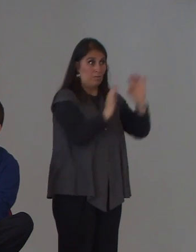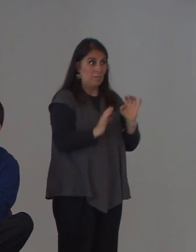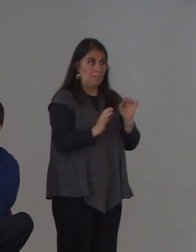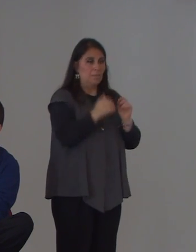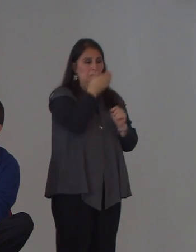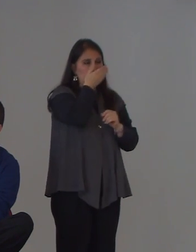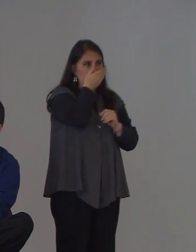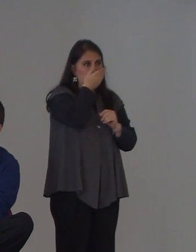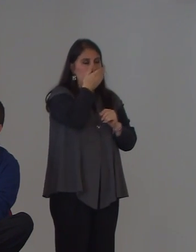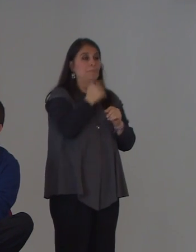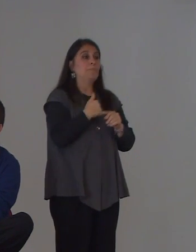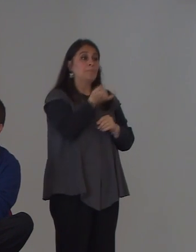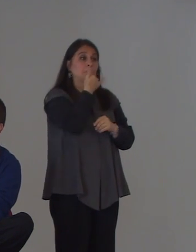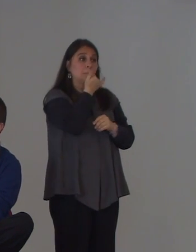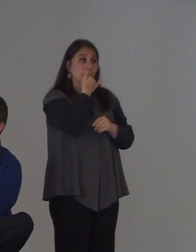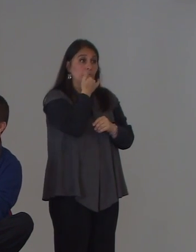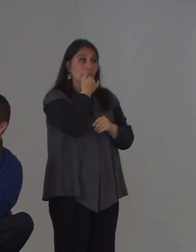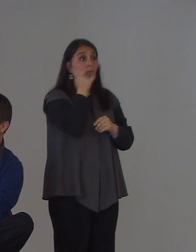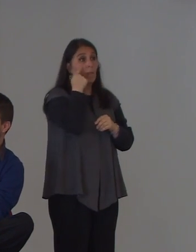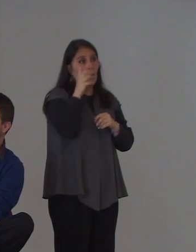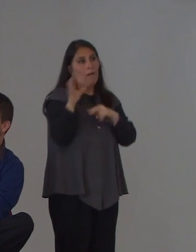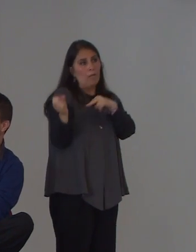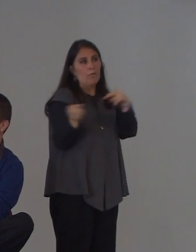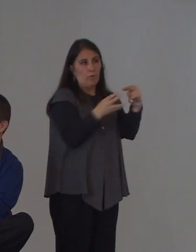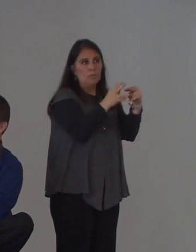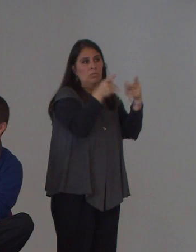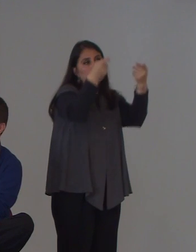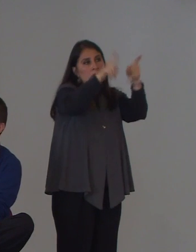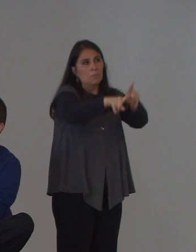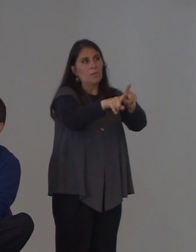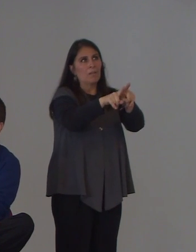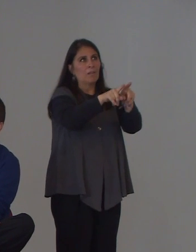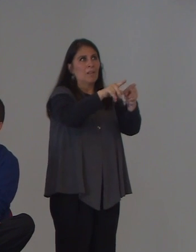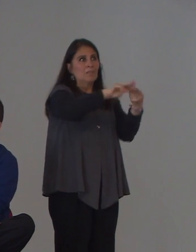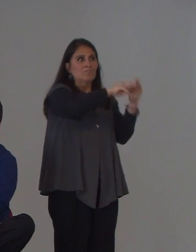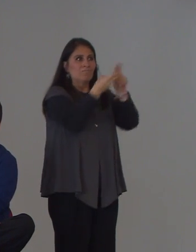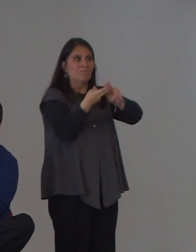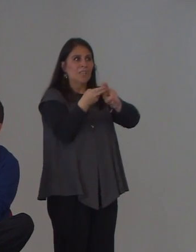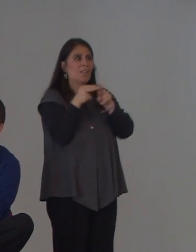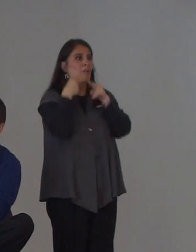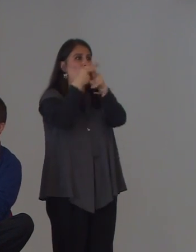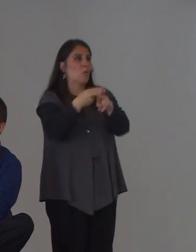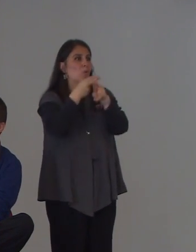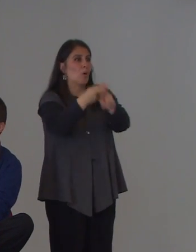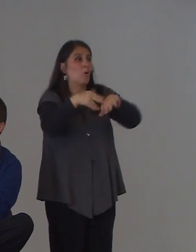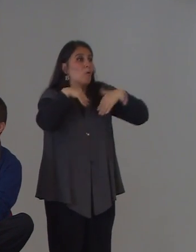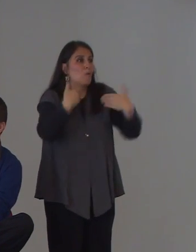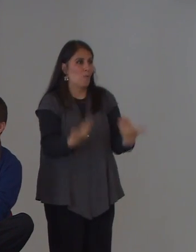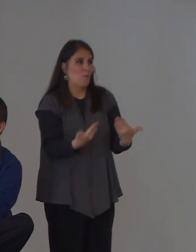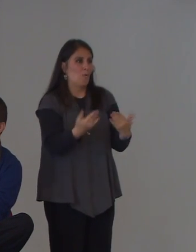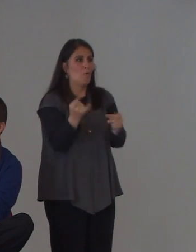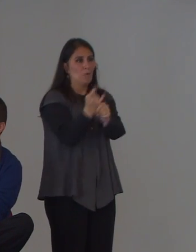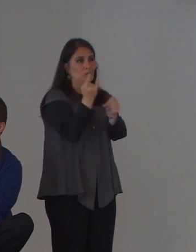acción educadora también ha pasado por el tema de preparar, de cuidar a través de la educación.